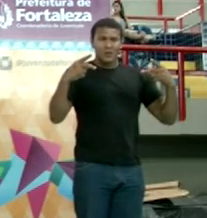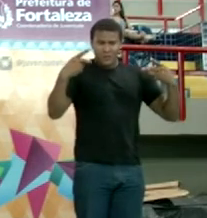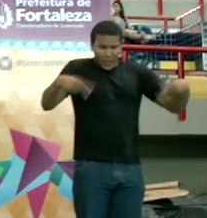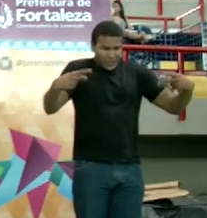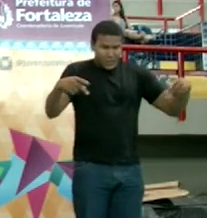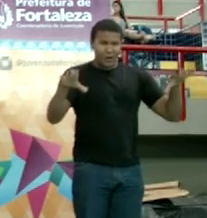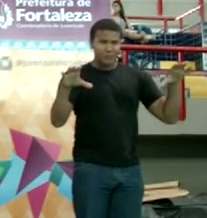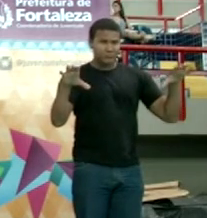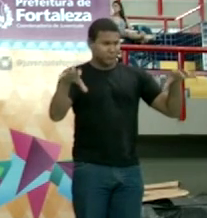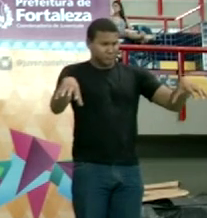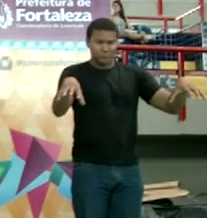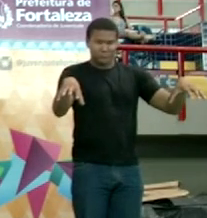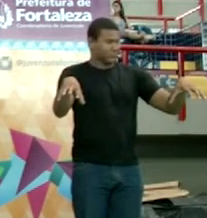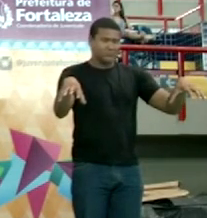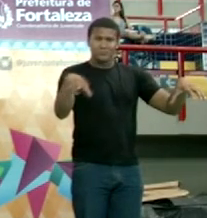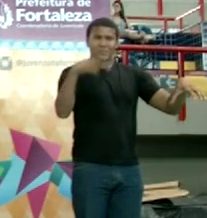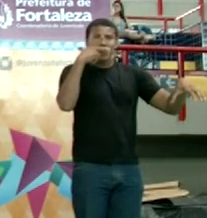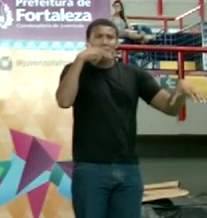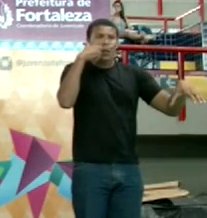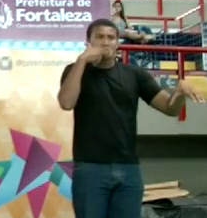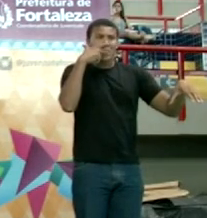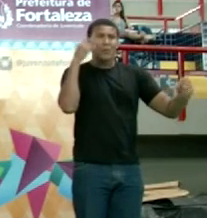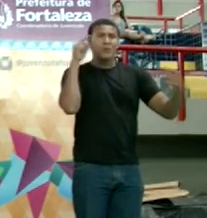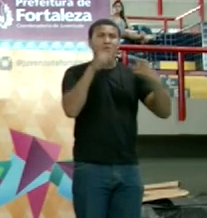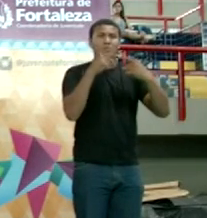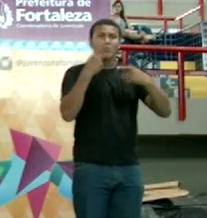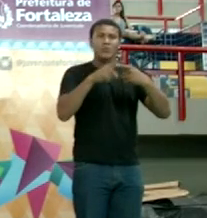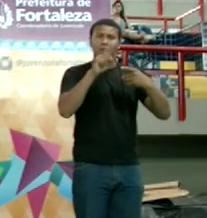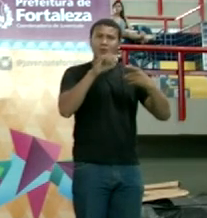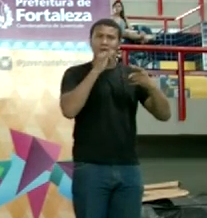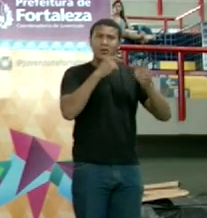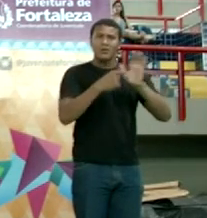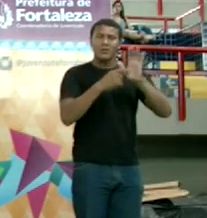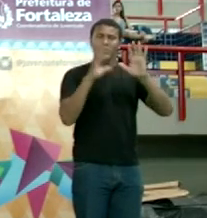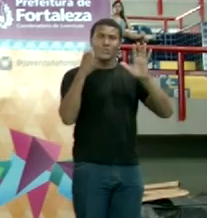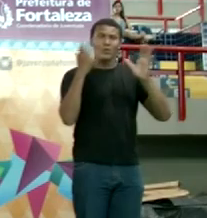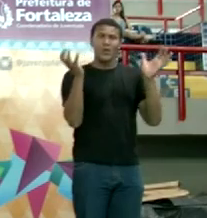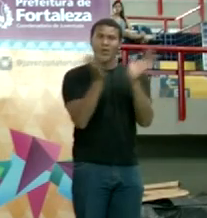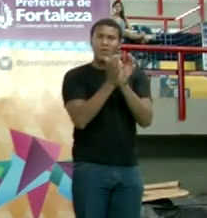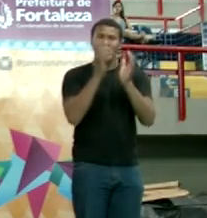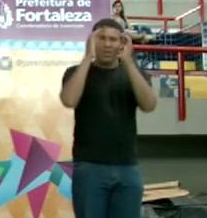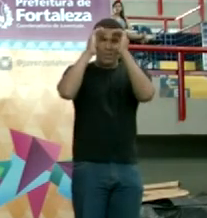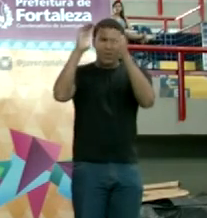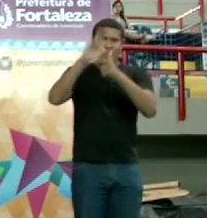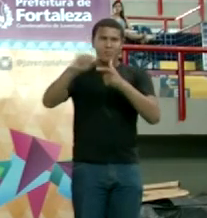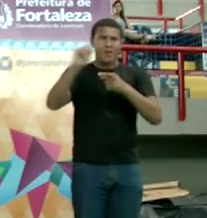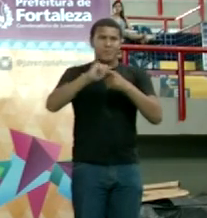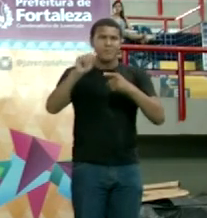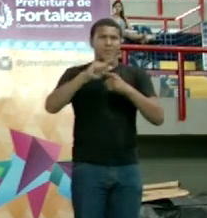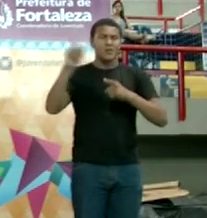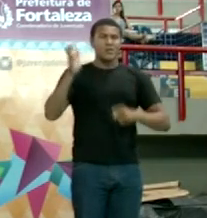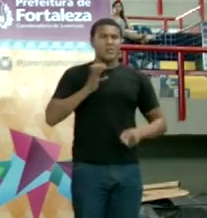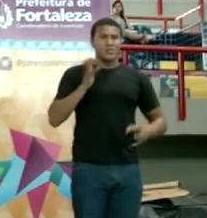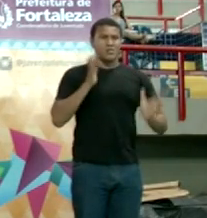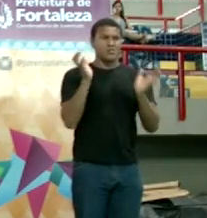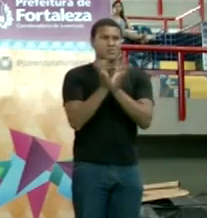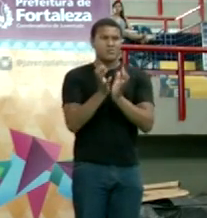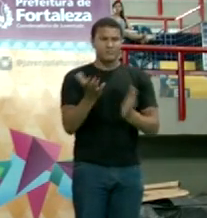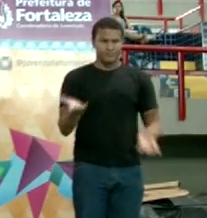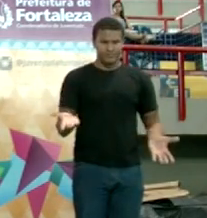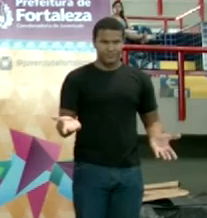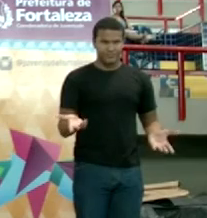objetivo, porque todos representam os interesses das elites. Não havia, obviamente,